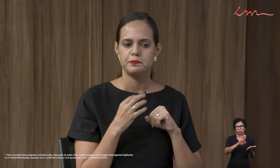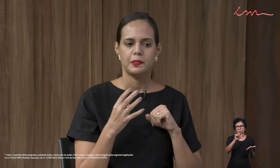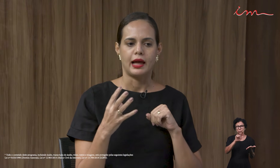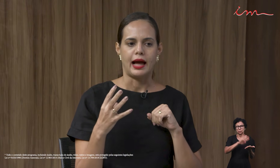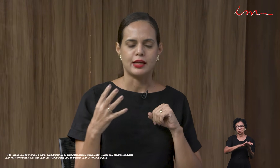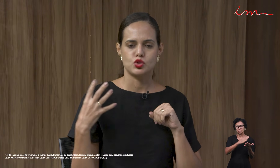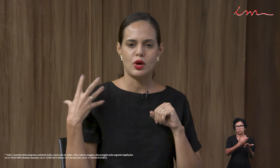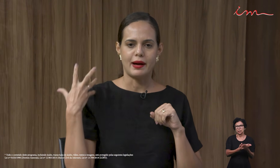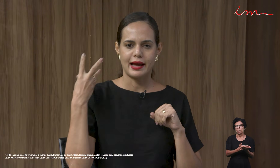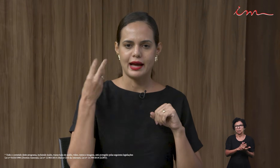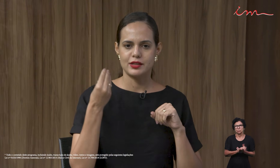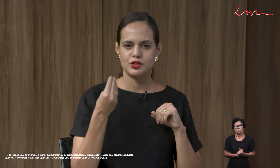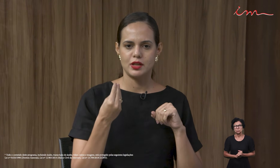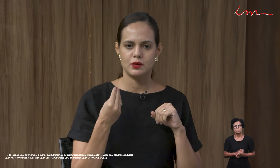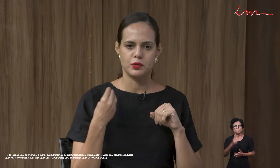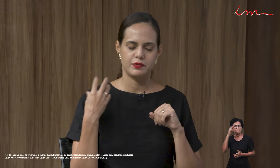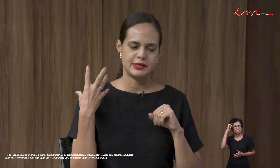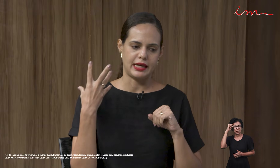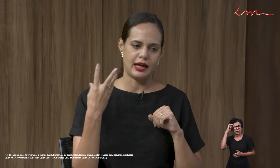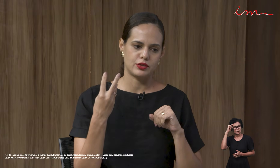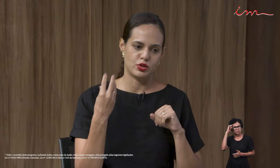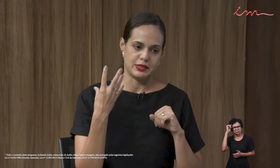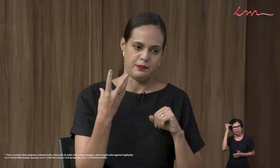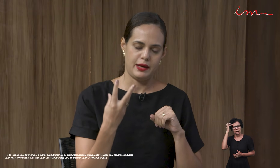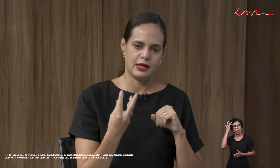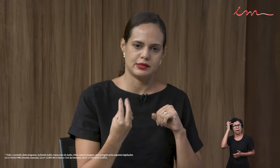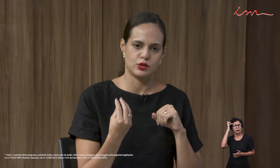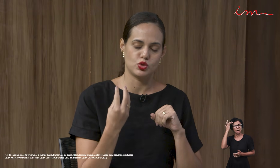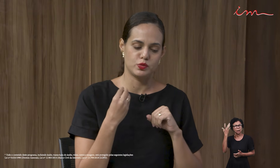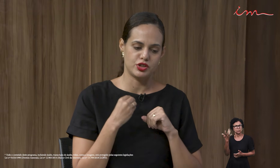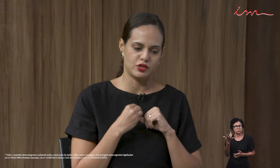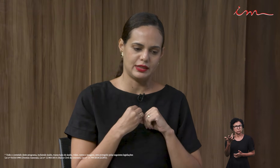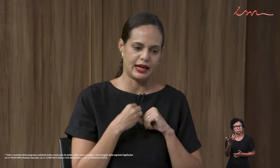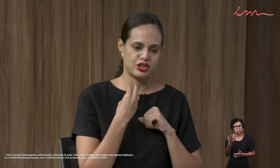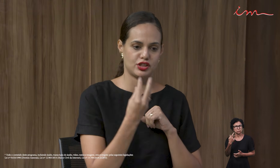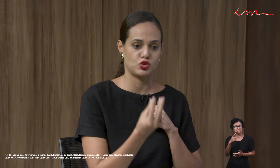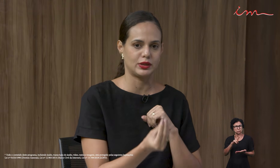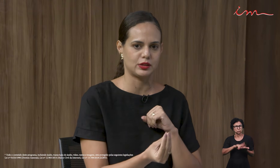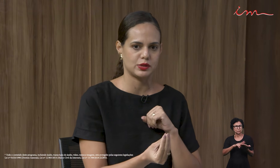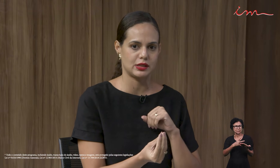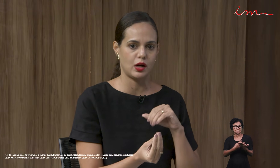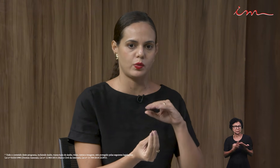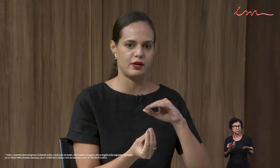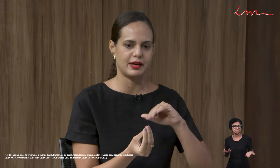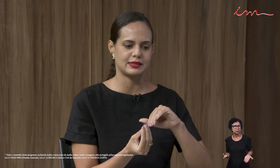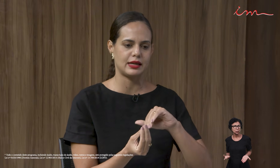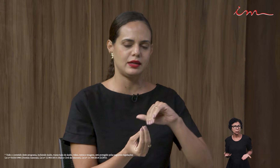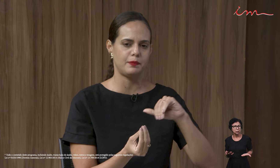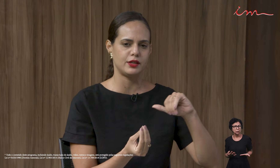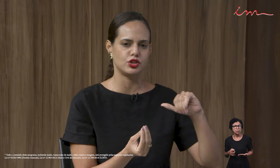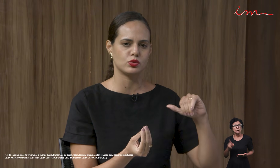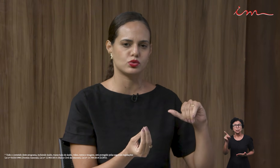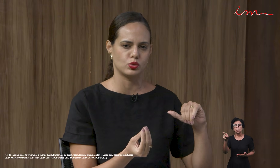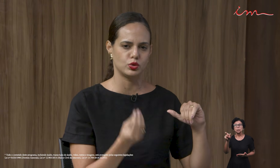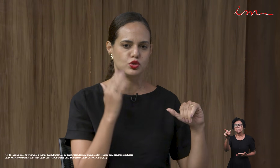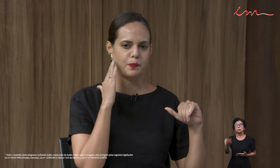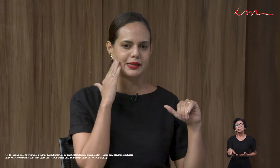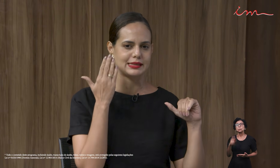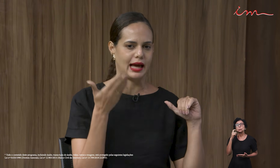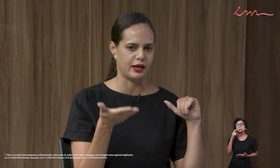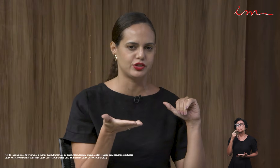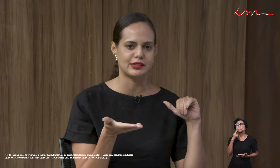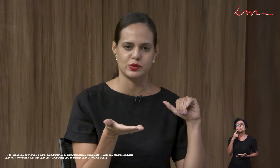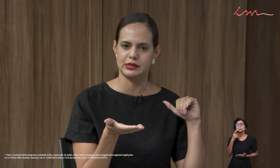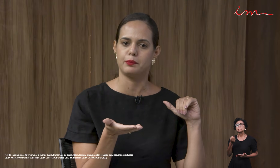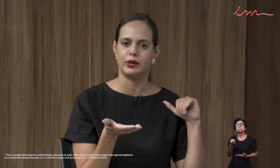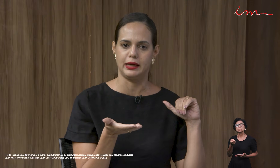pensa, a sua bagagem, o que você acha, o que você pensa, a sua subjetividade na sua tradução e vai estar impedindo o surdo de